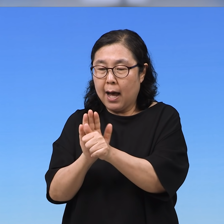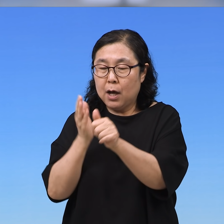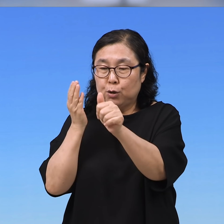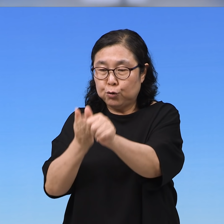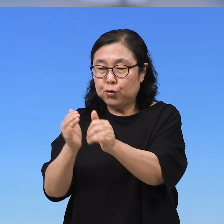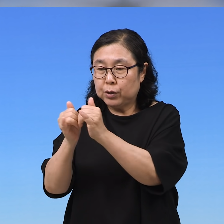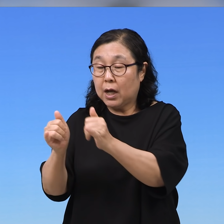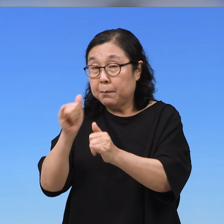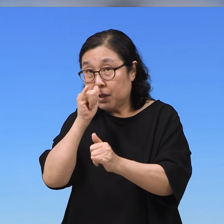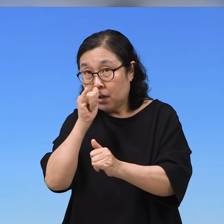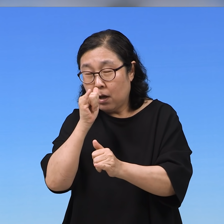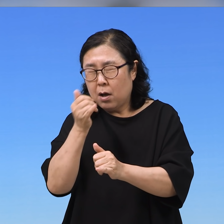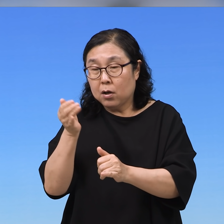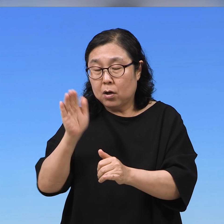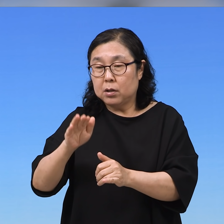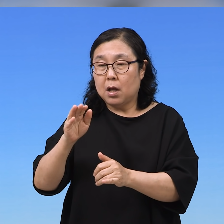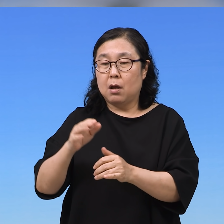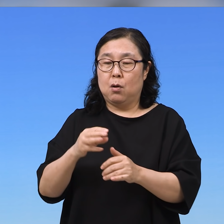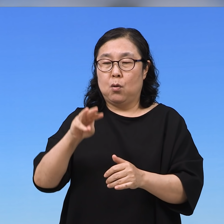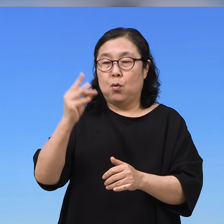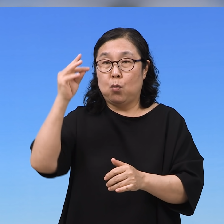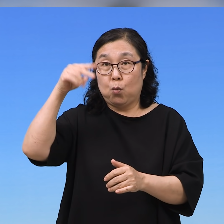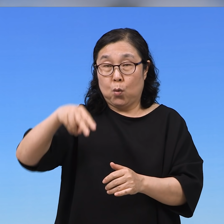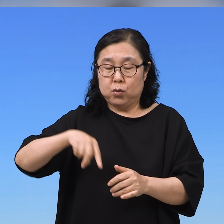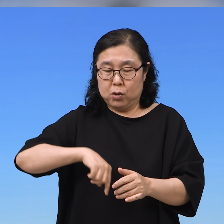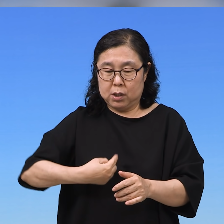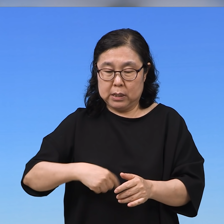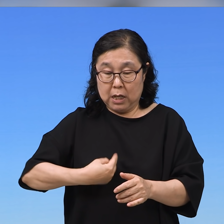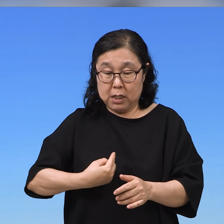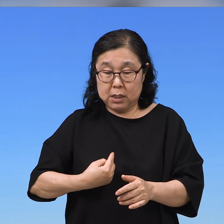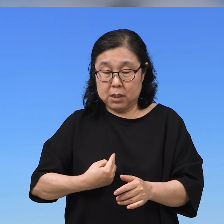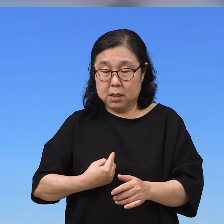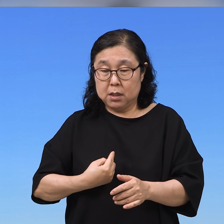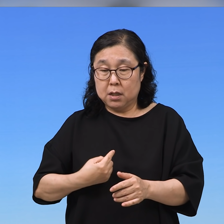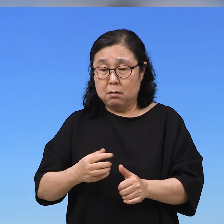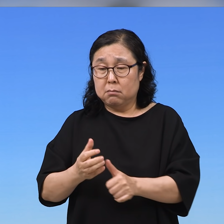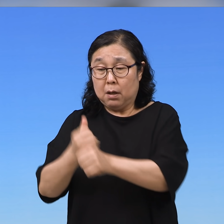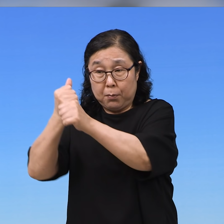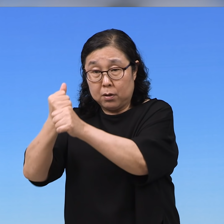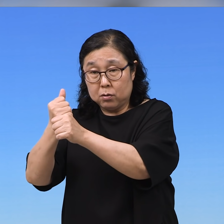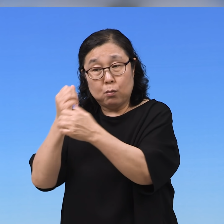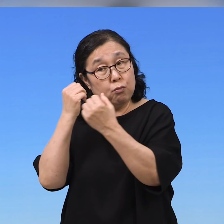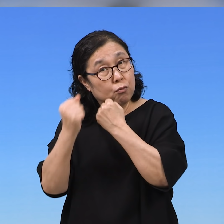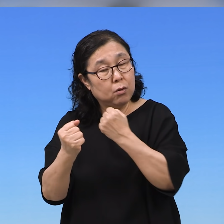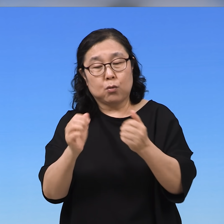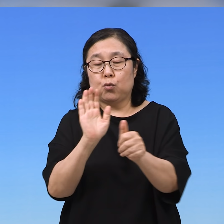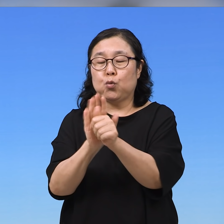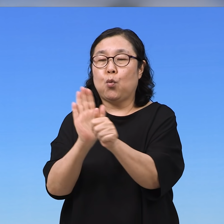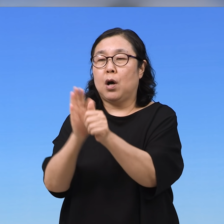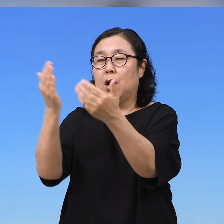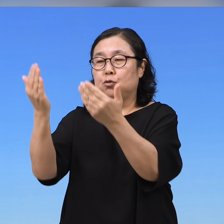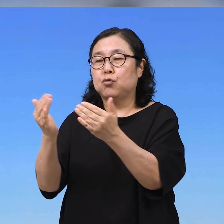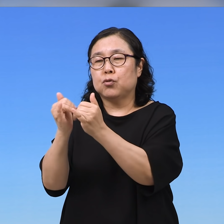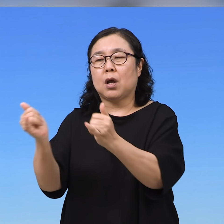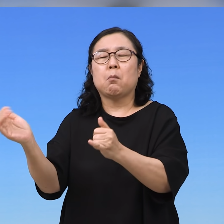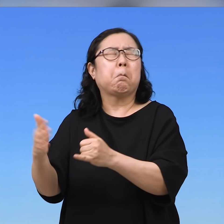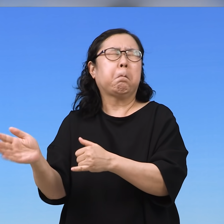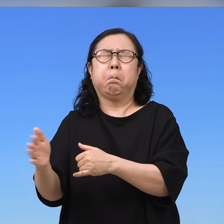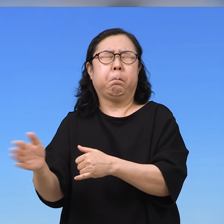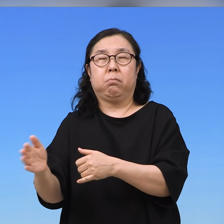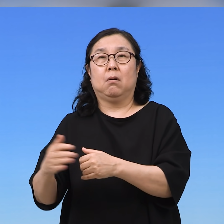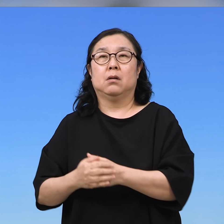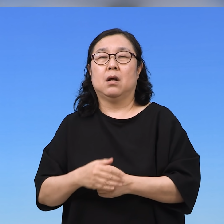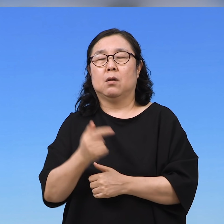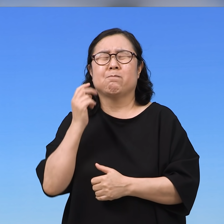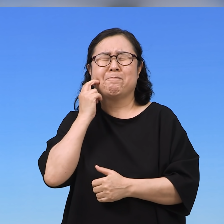도와주러 옵니다. 그런데 여러분, 롯은요, 정작 자기가 본인인데 도와주는 사람이 아무도 없습니다. 이